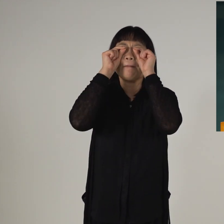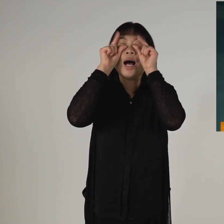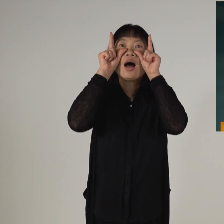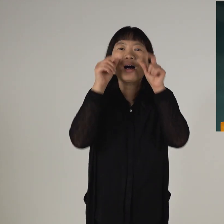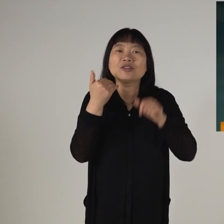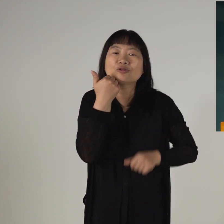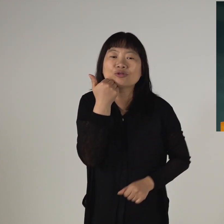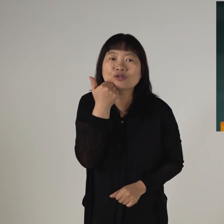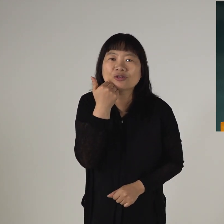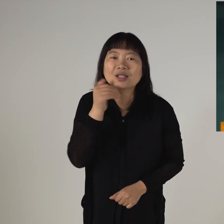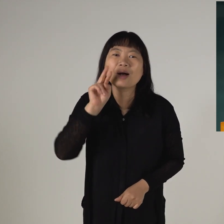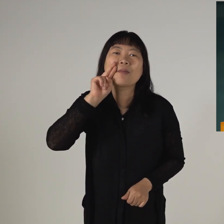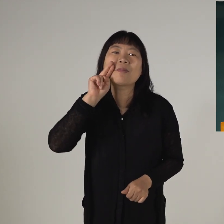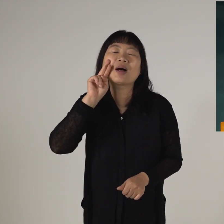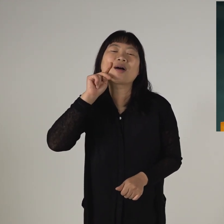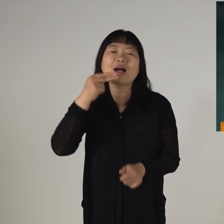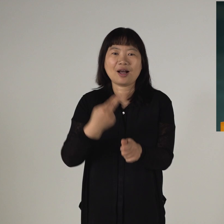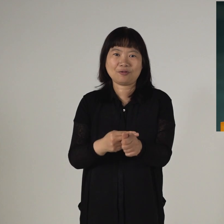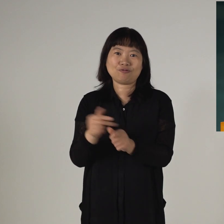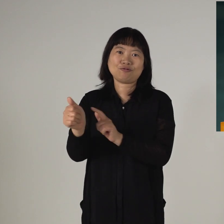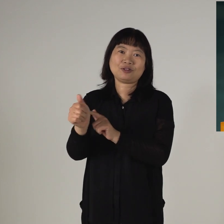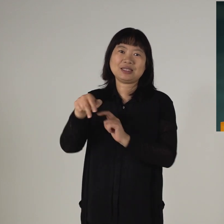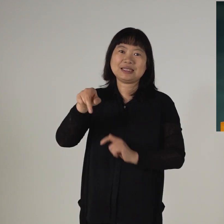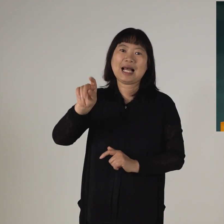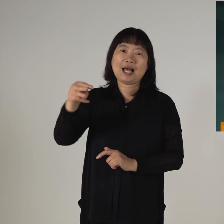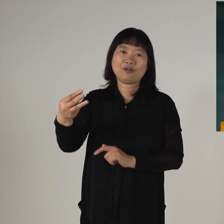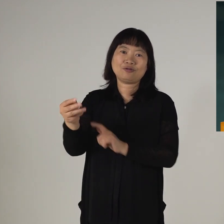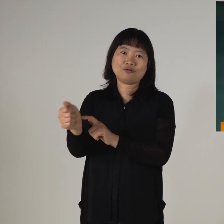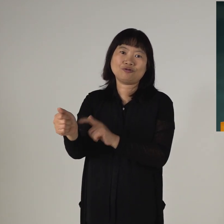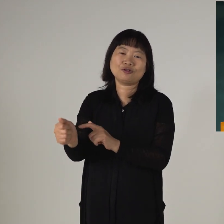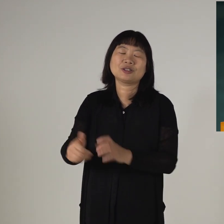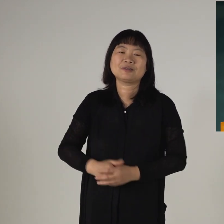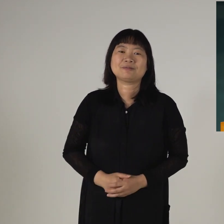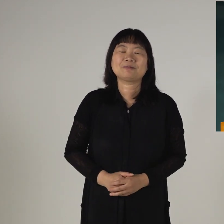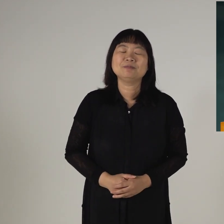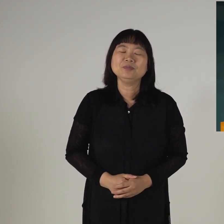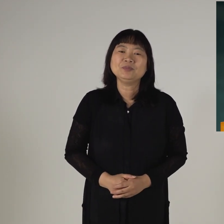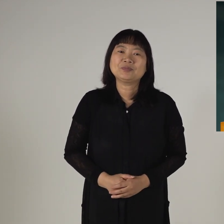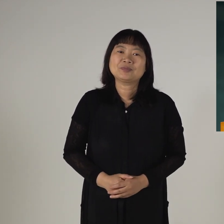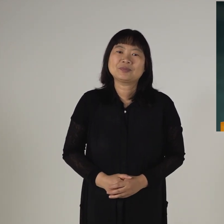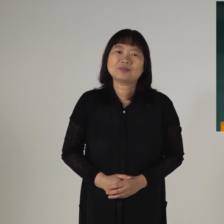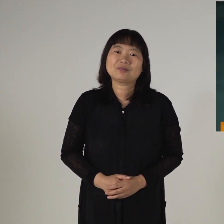사울. 그 현장에 사울이 가편 투표를 했다고요.